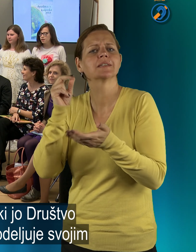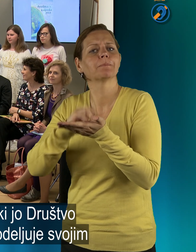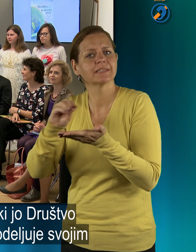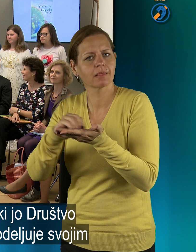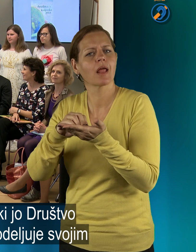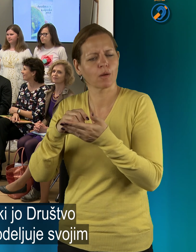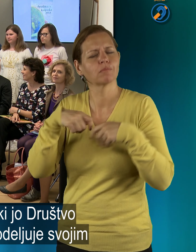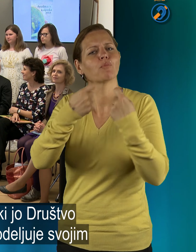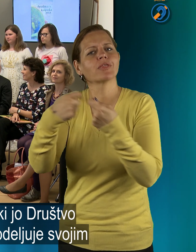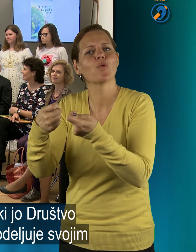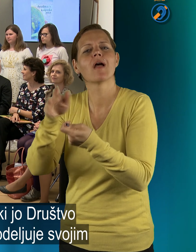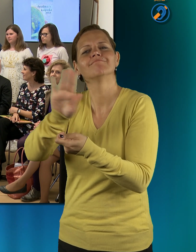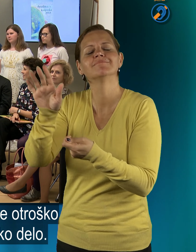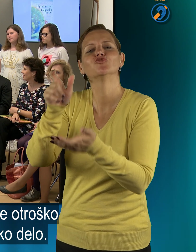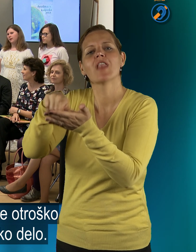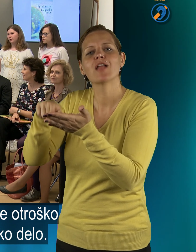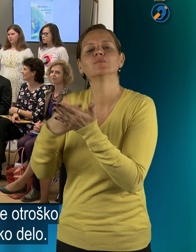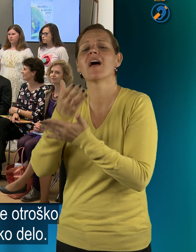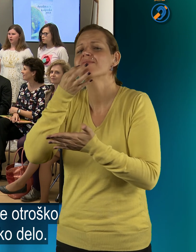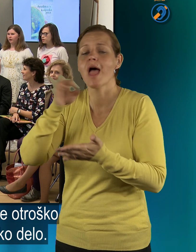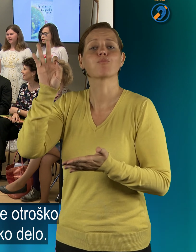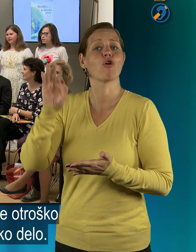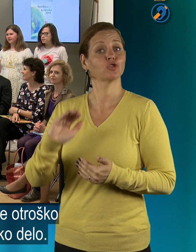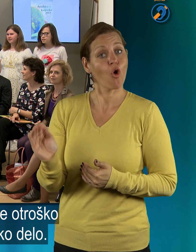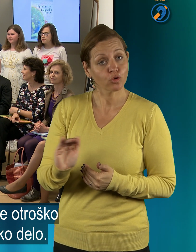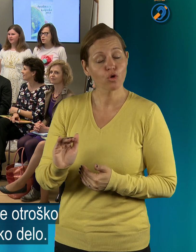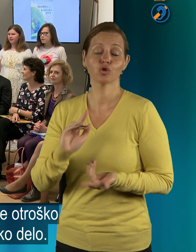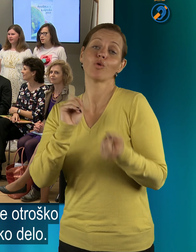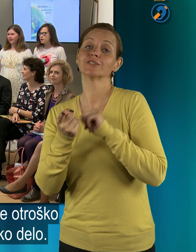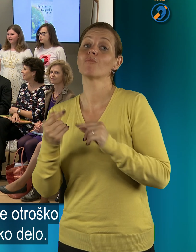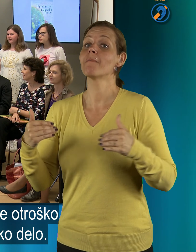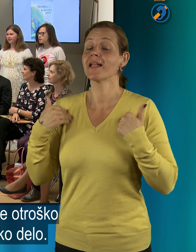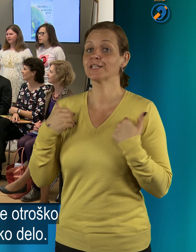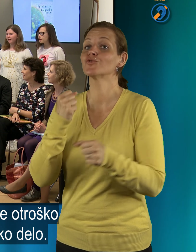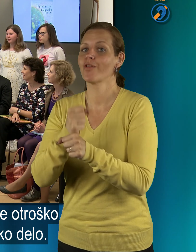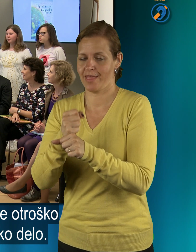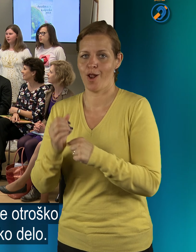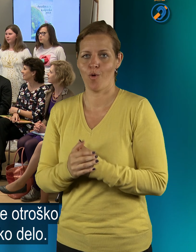svojim članom za najboljše otroško oziroma mladinsko delo.